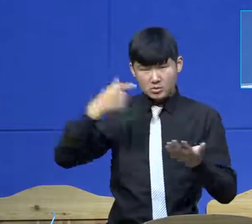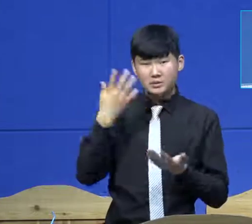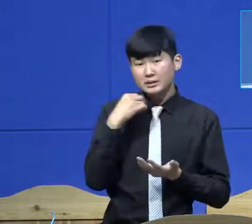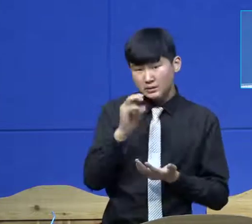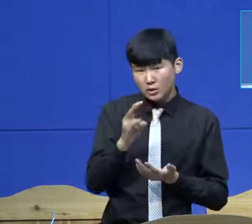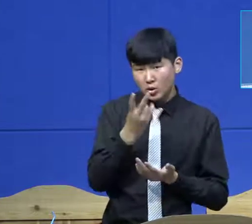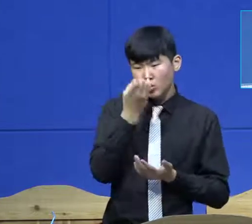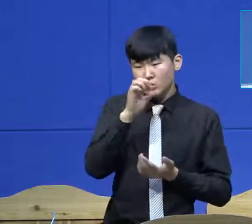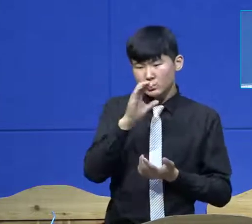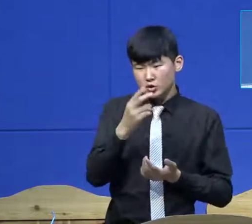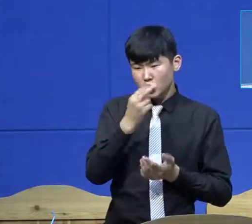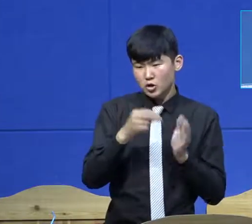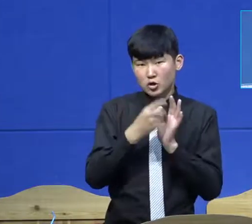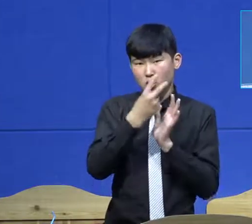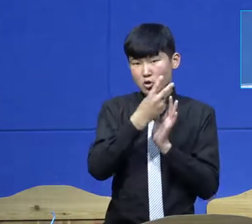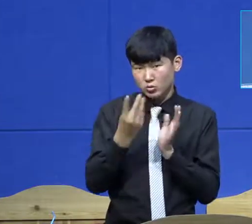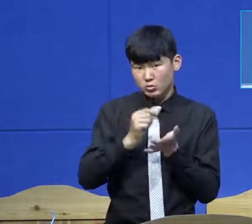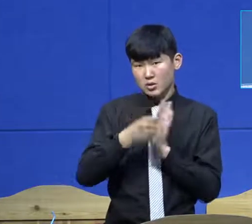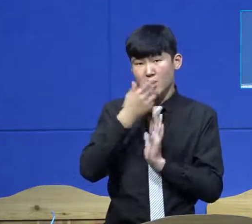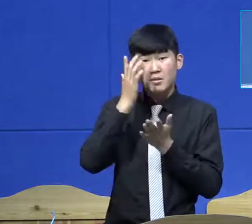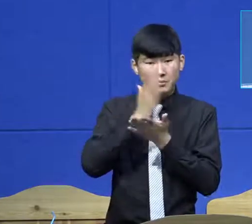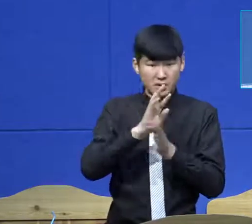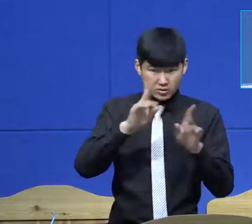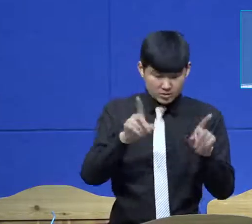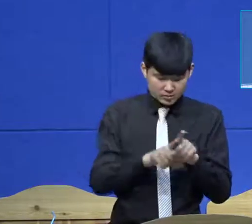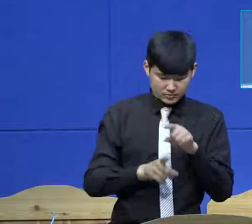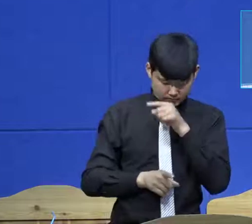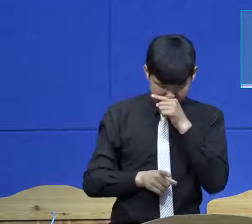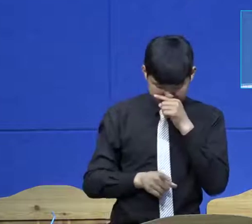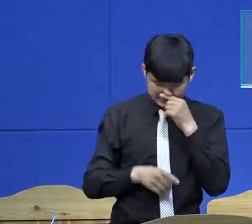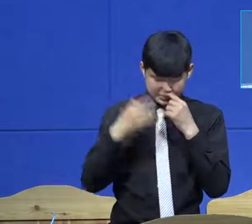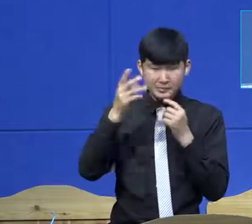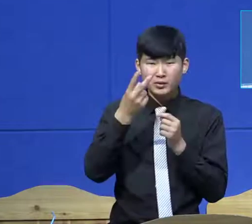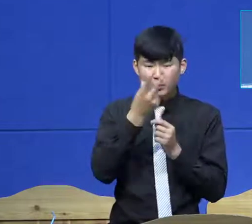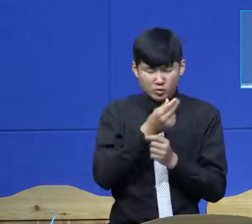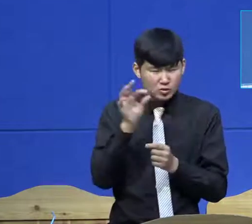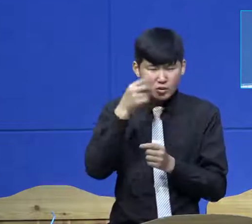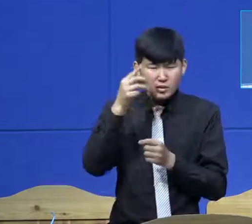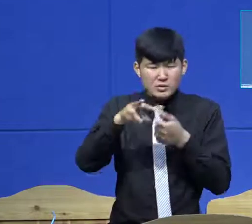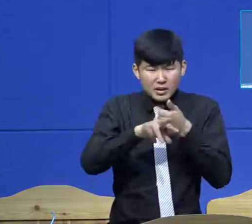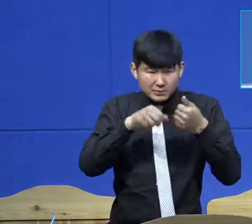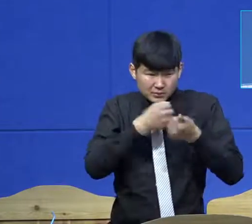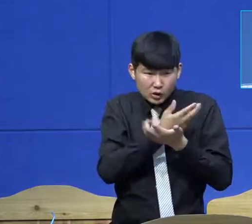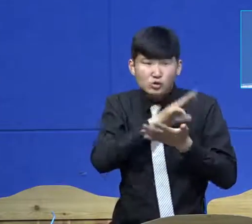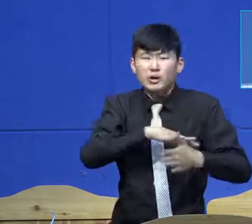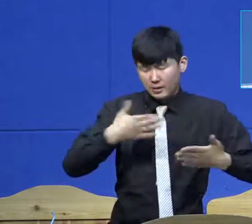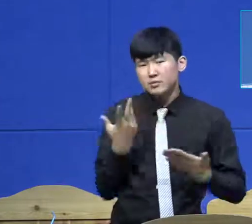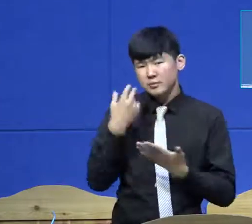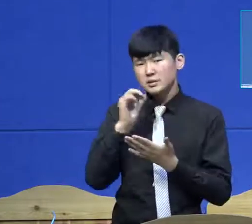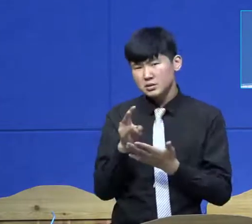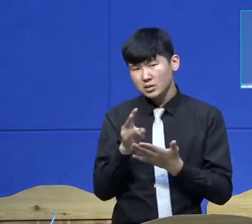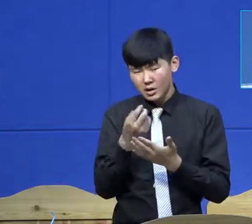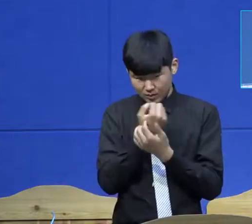дээр тэгж хэлж байгаа шиг тэр үнэхээр зөвхөн сайн мэдээг тараахын төлөө л амьдэрсэн. Аврагдсан